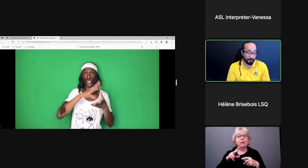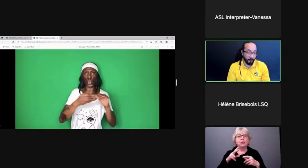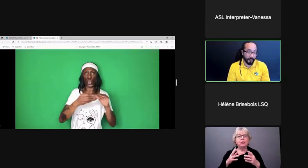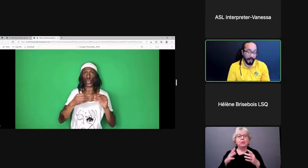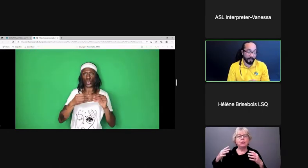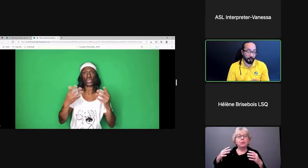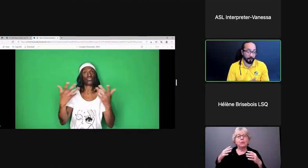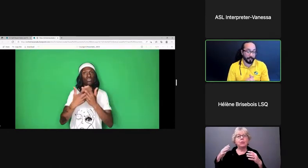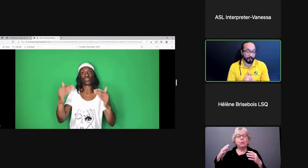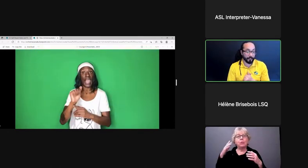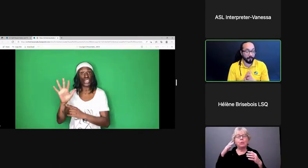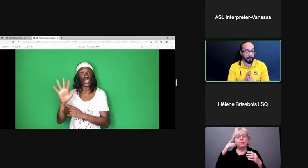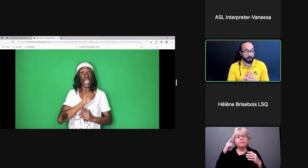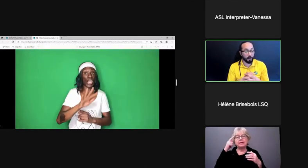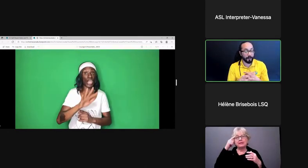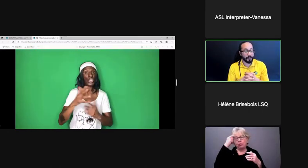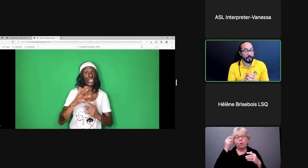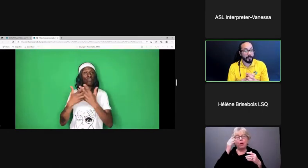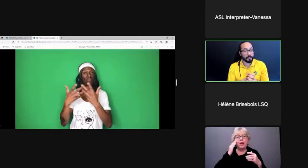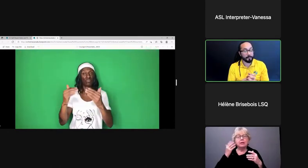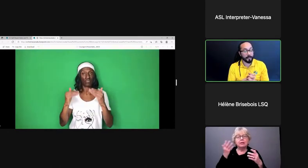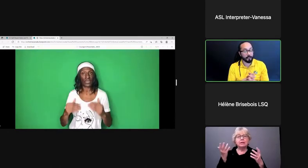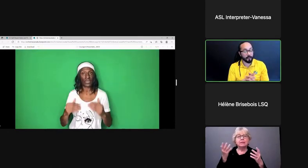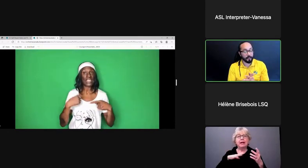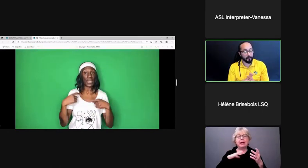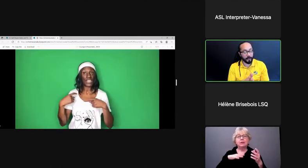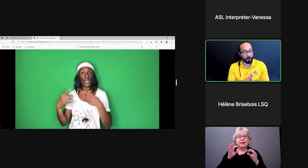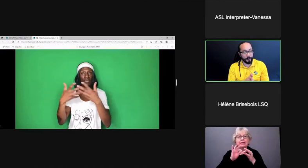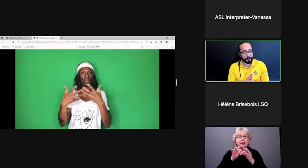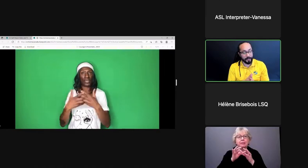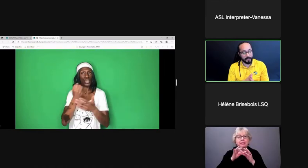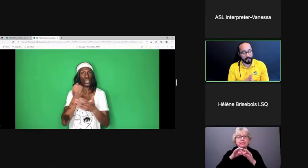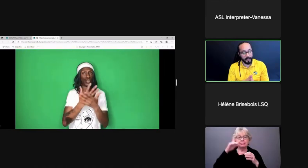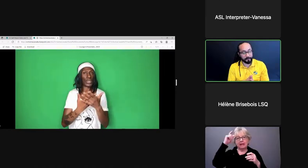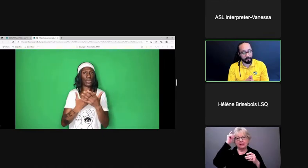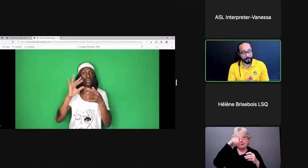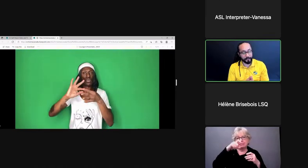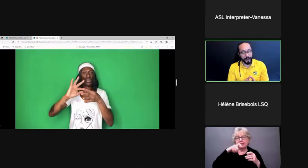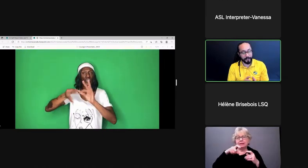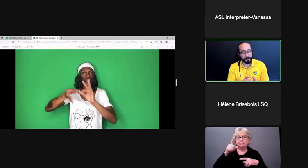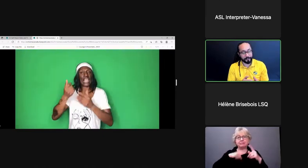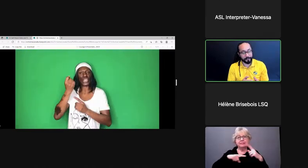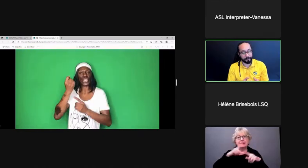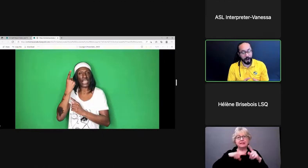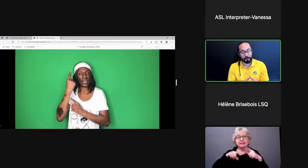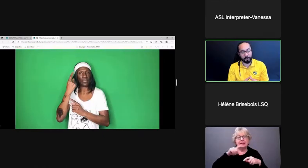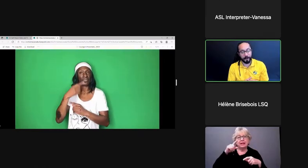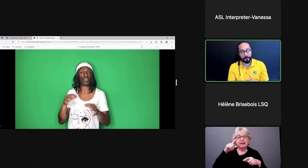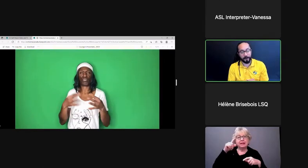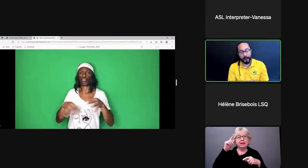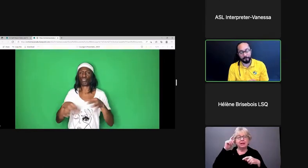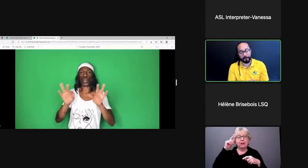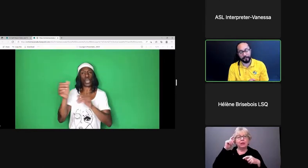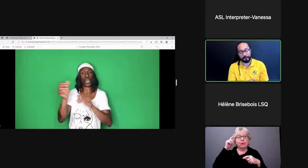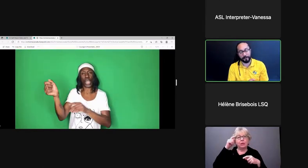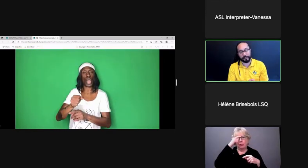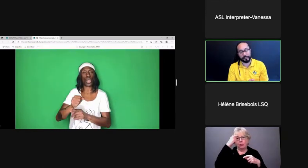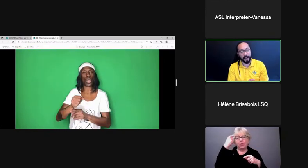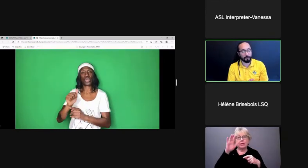C'est là où un interprète qui est expert en langage des signes noirs peut faire une